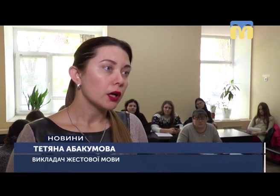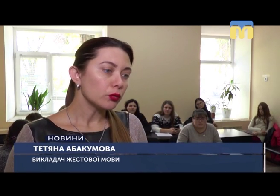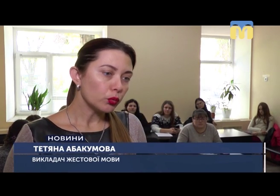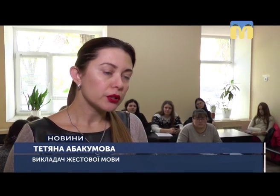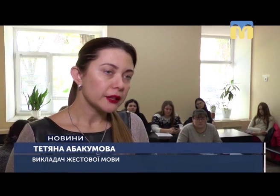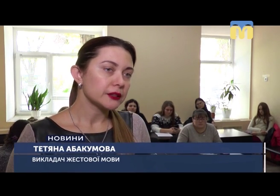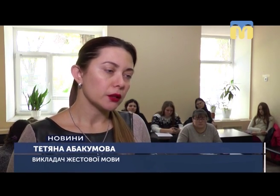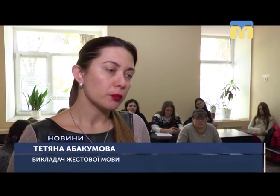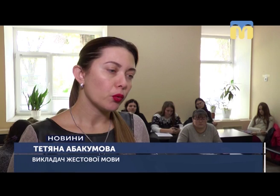Ну, десь по